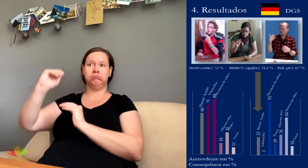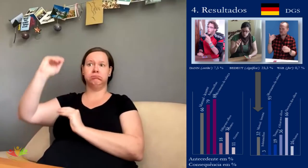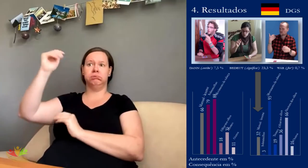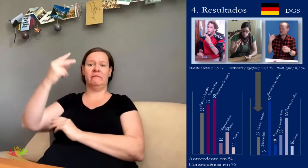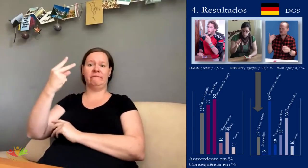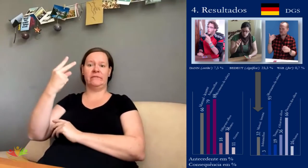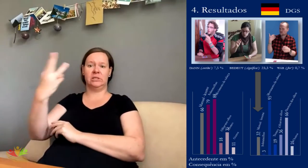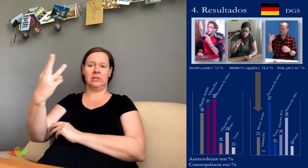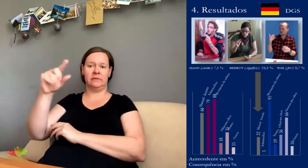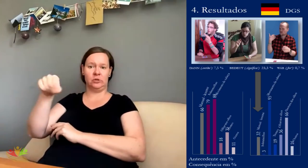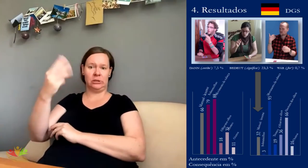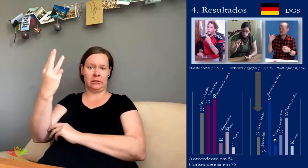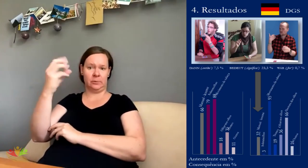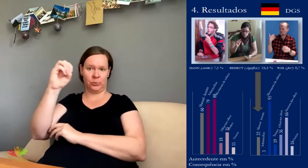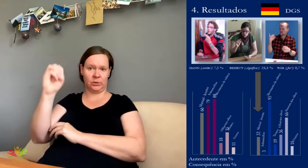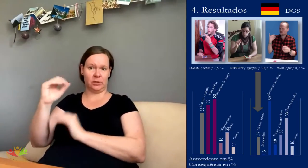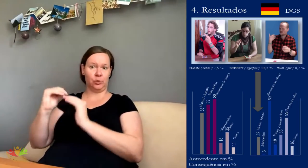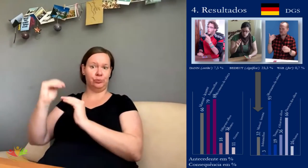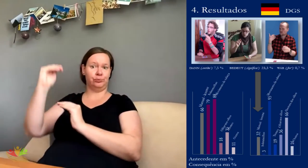né?